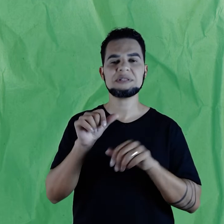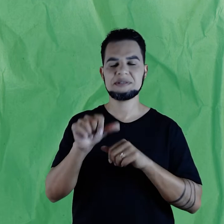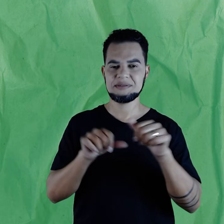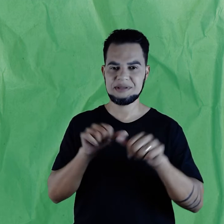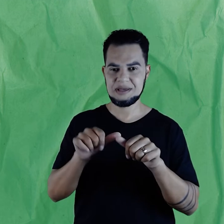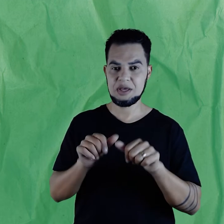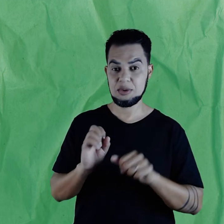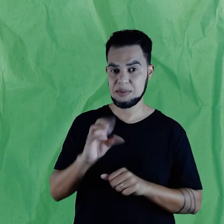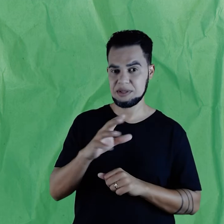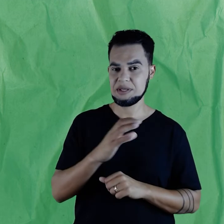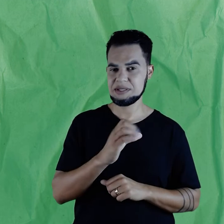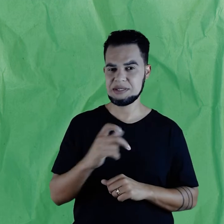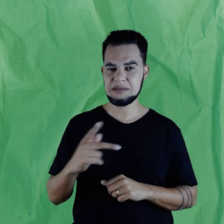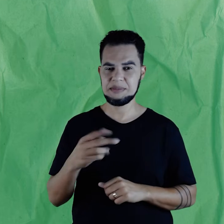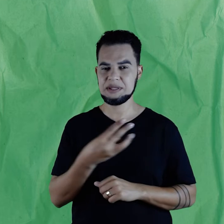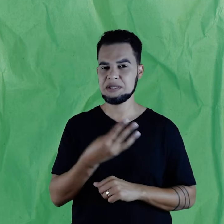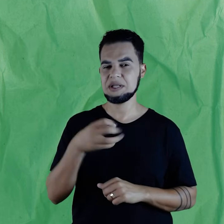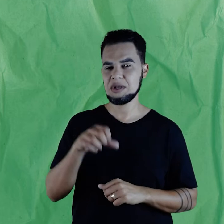eu mandei, por exemplo, o CEP